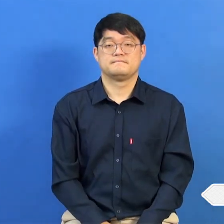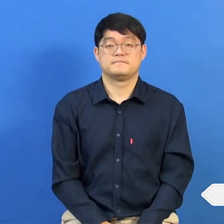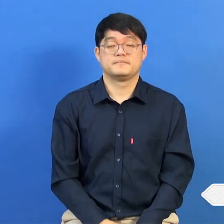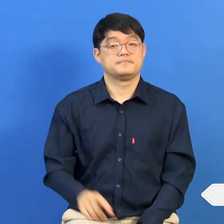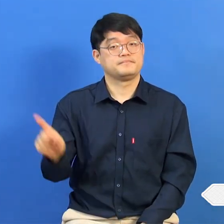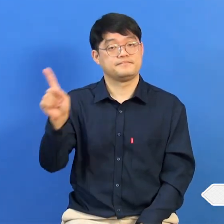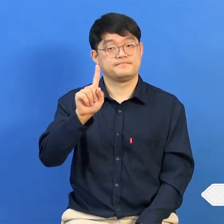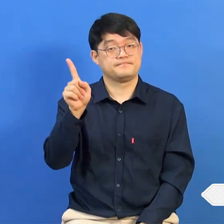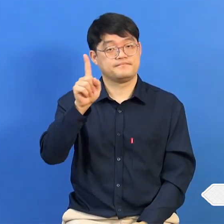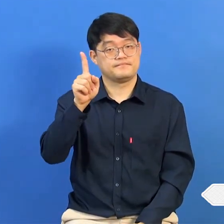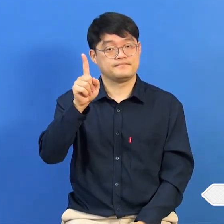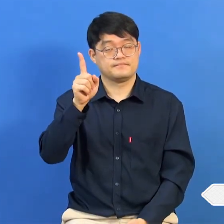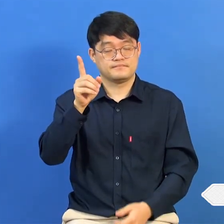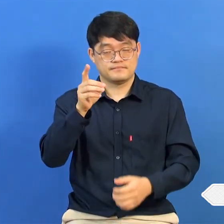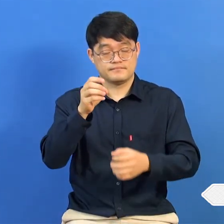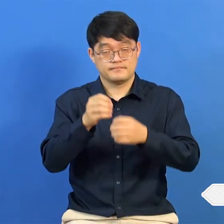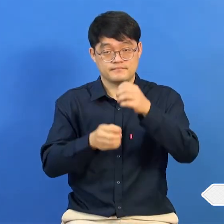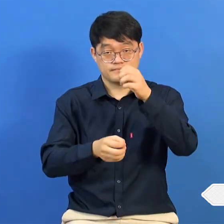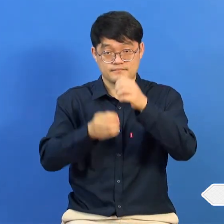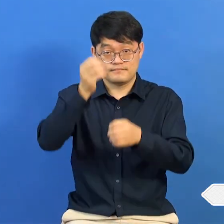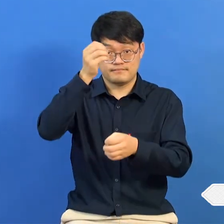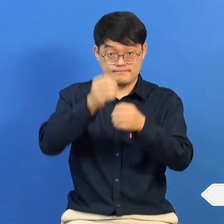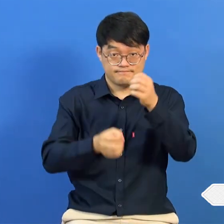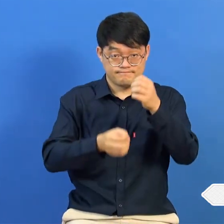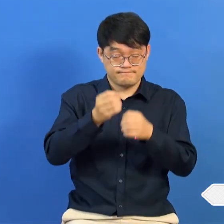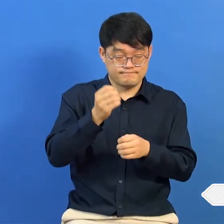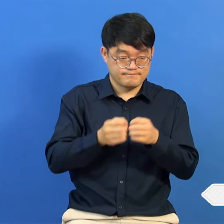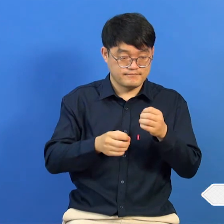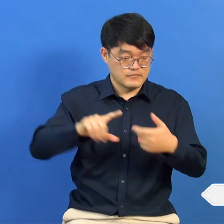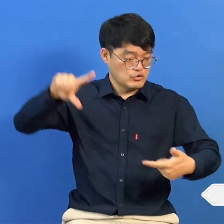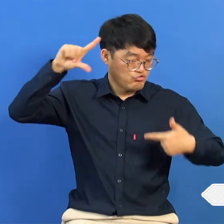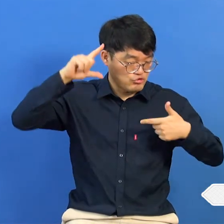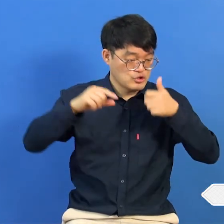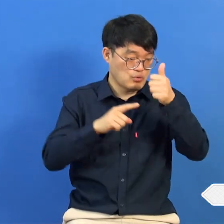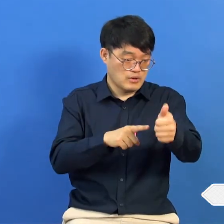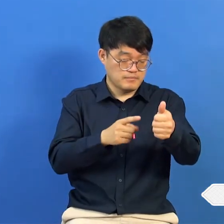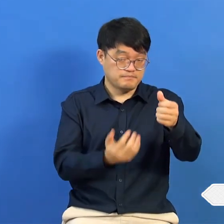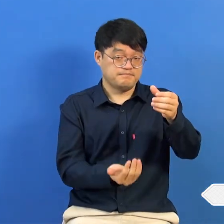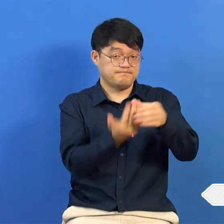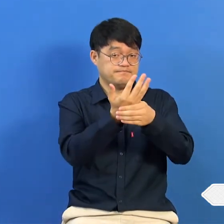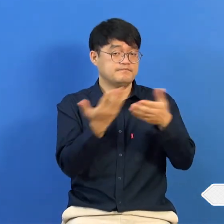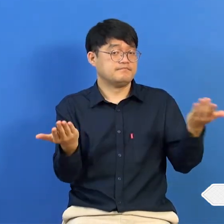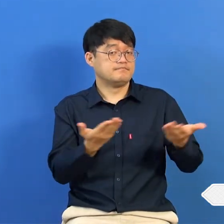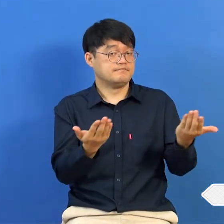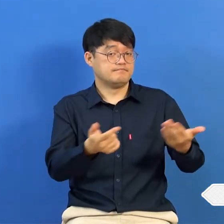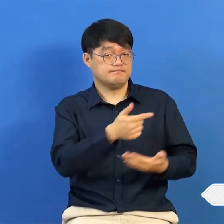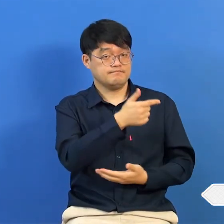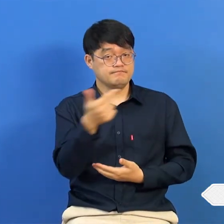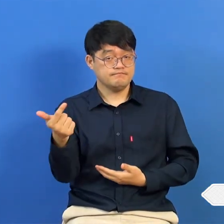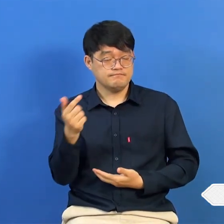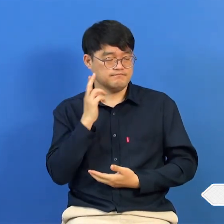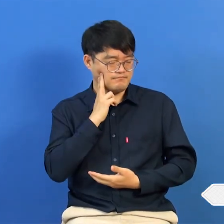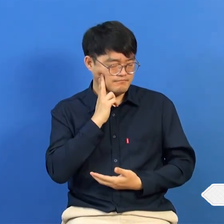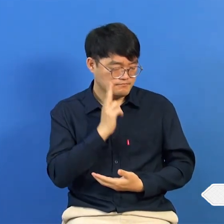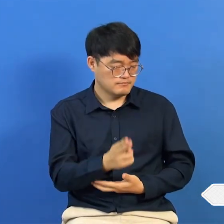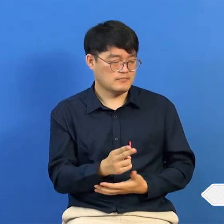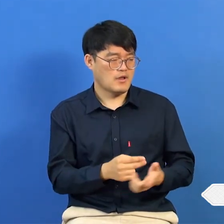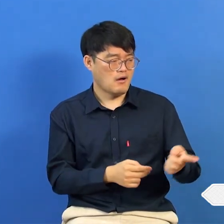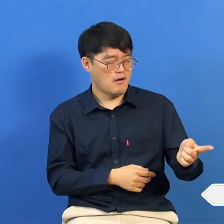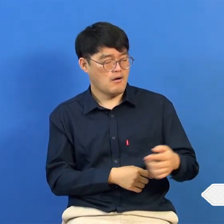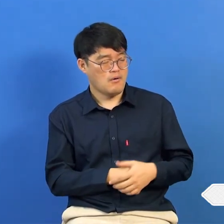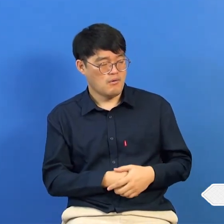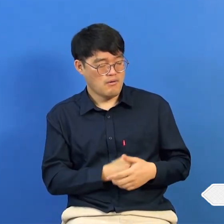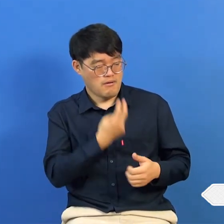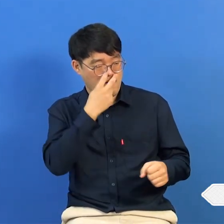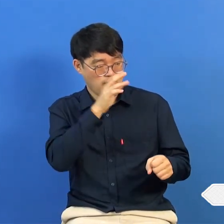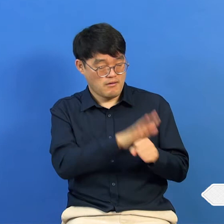어떤 소설은 주인공에게 일어나는 일이 너무 힘들고 가혹합니다. 그냥